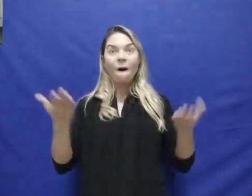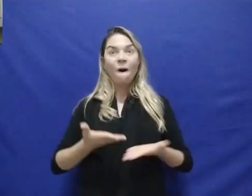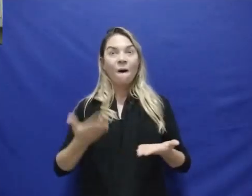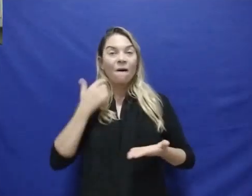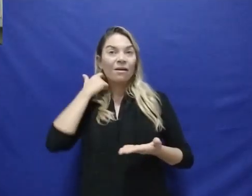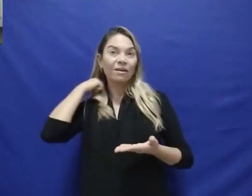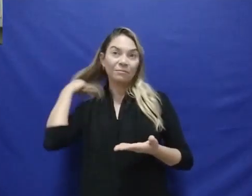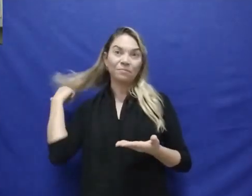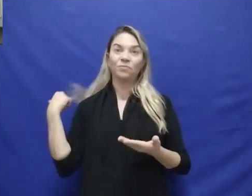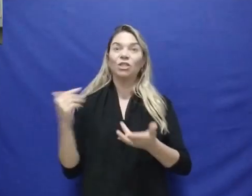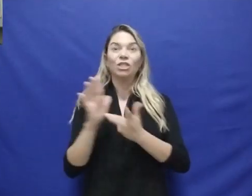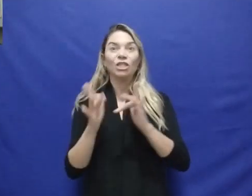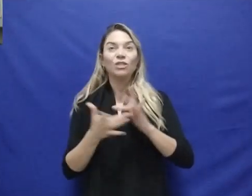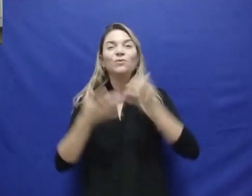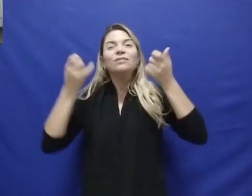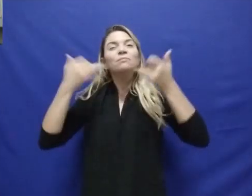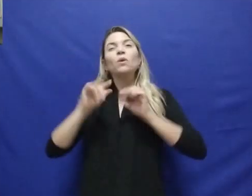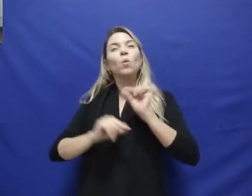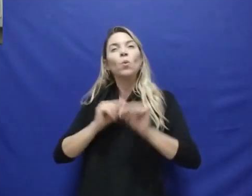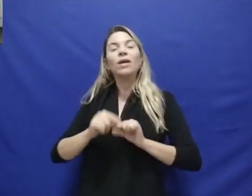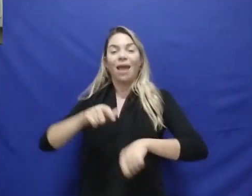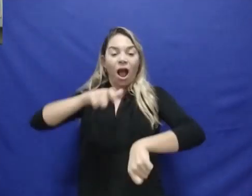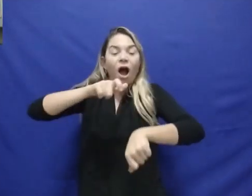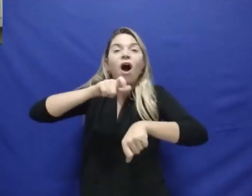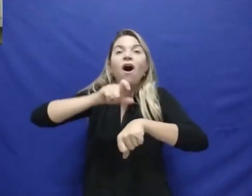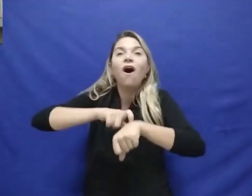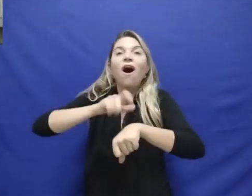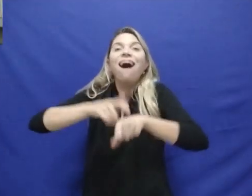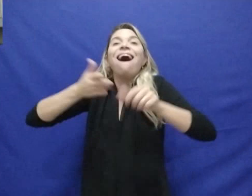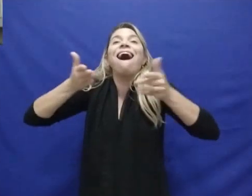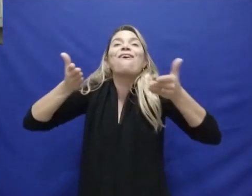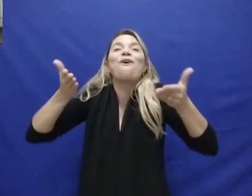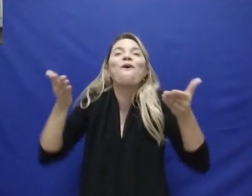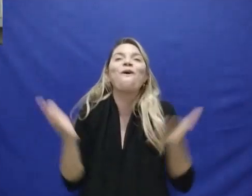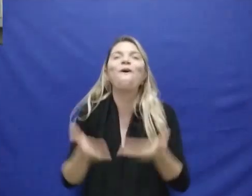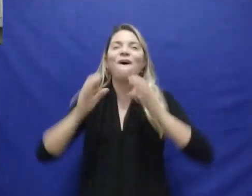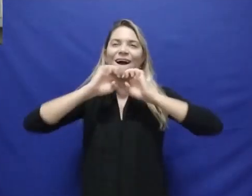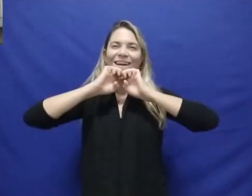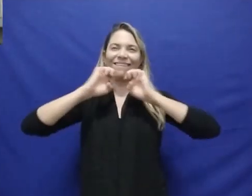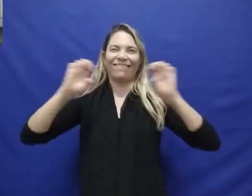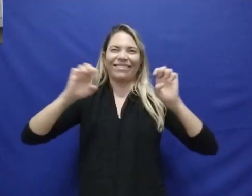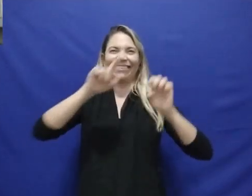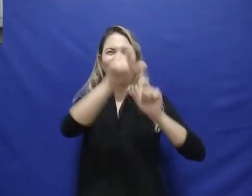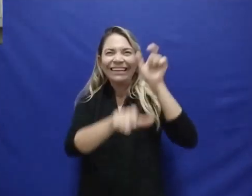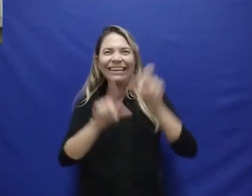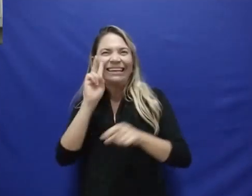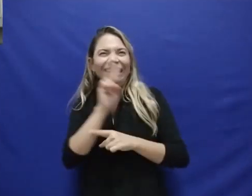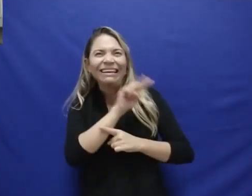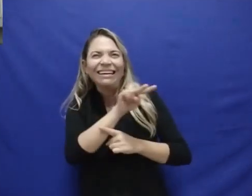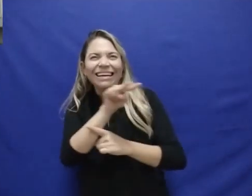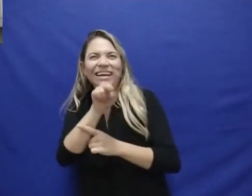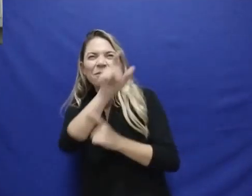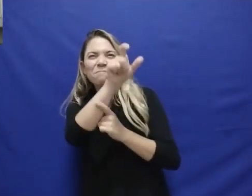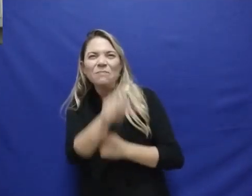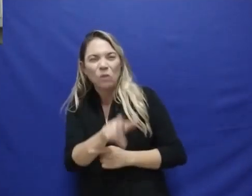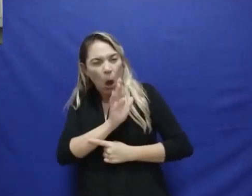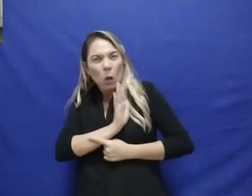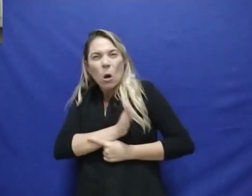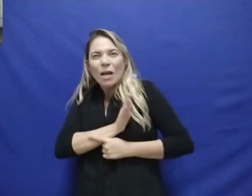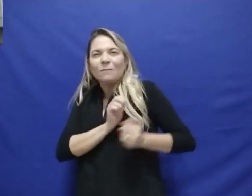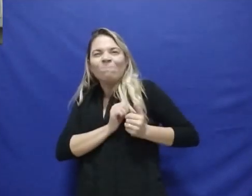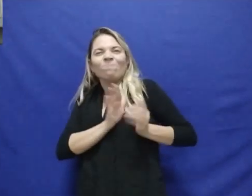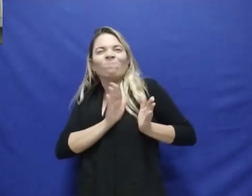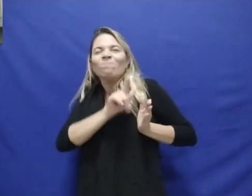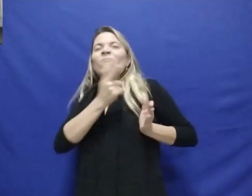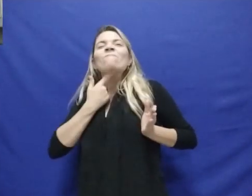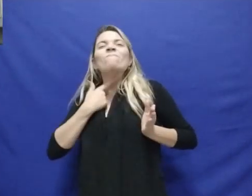ensina, é chegado o tempo de vermos os corações com vontade de conhecer ao Senhor,